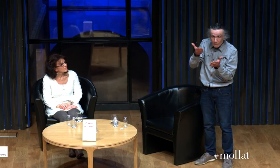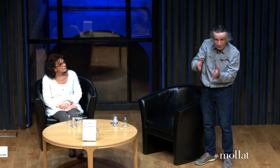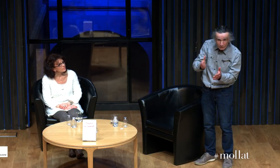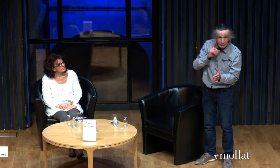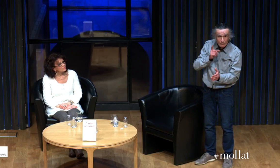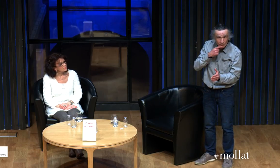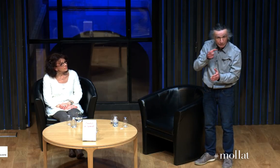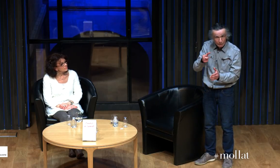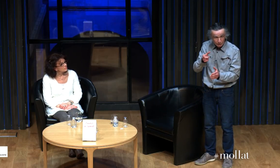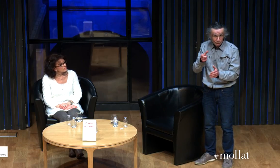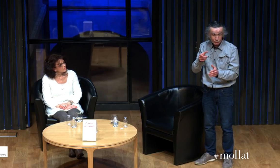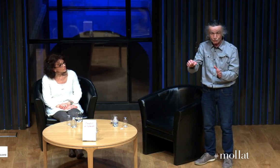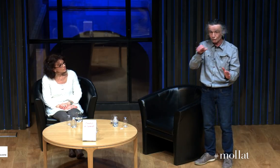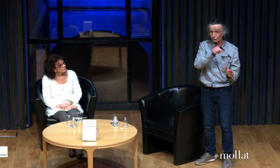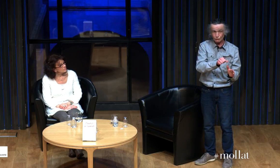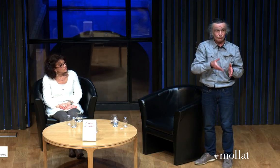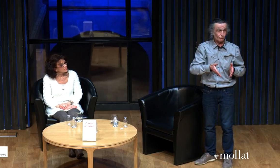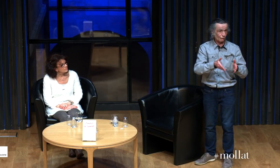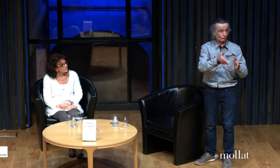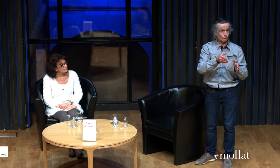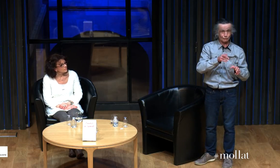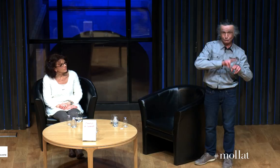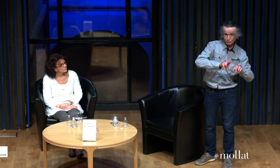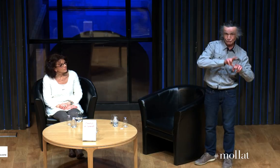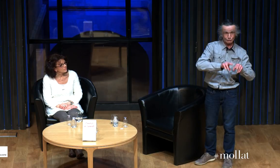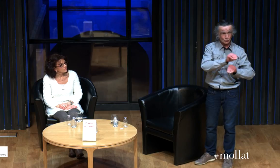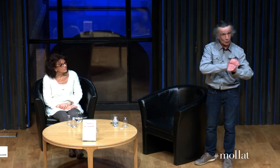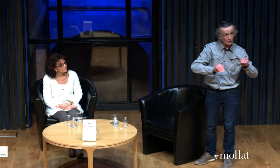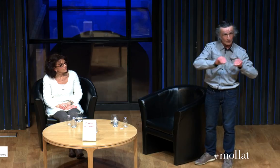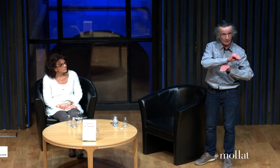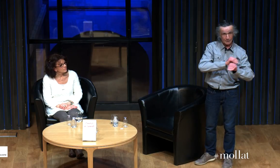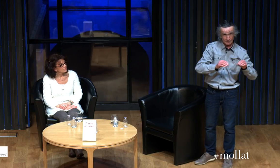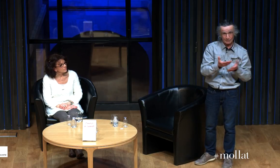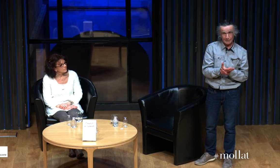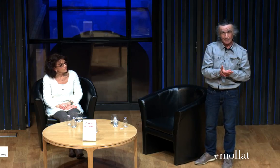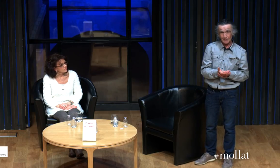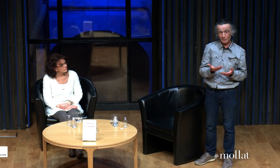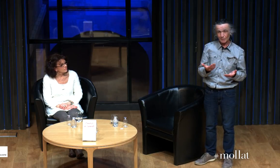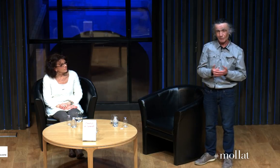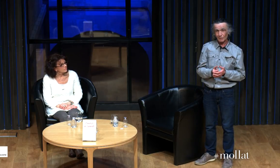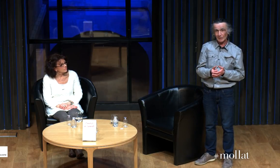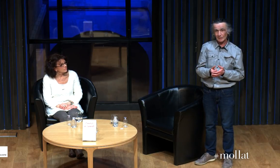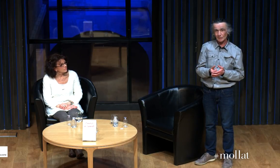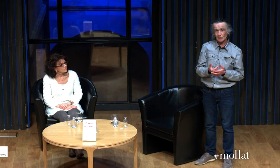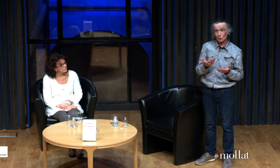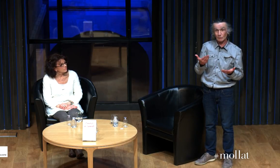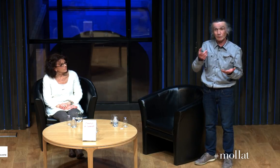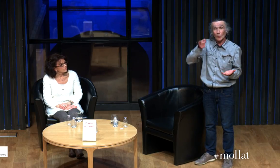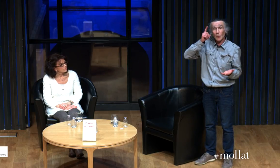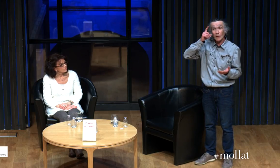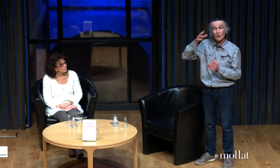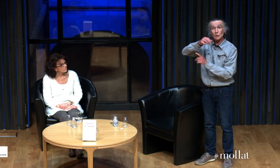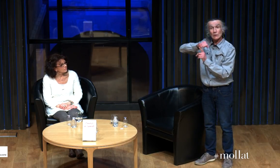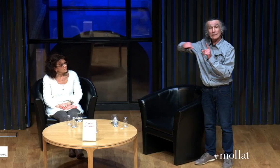la part fait sur les nouveau-nés, et pour ensuite réparer, soigner ces